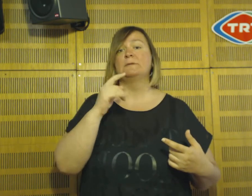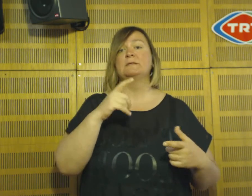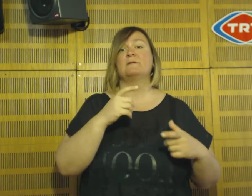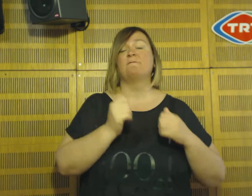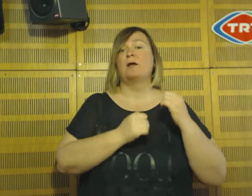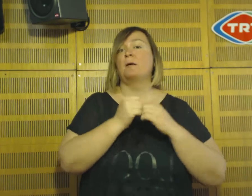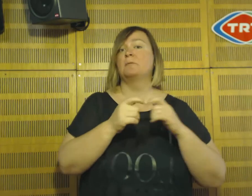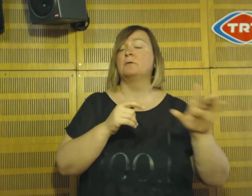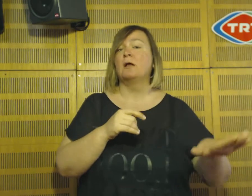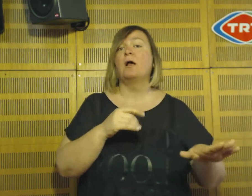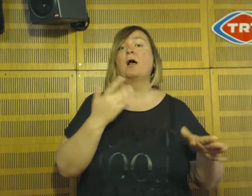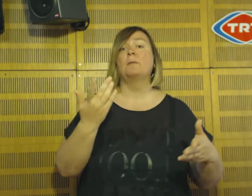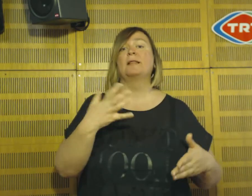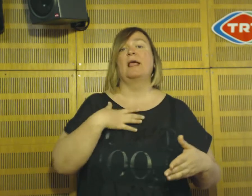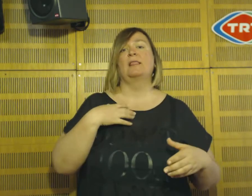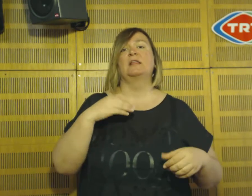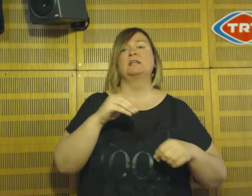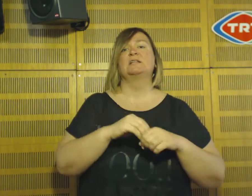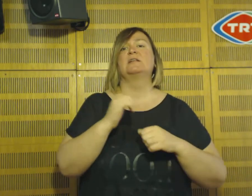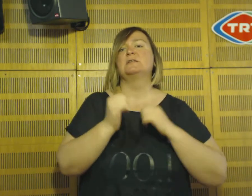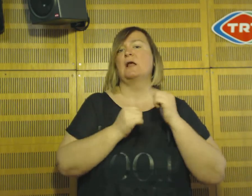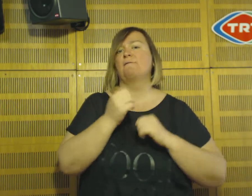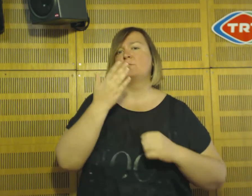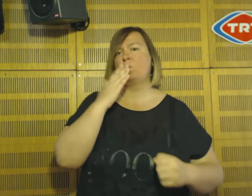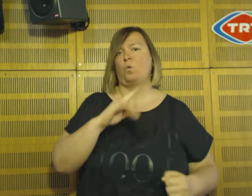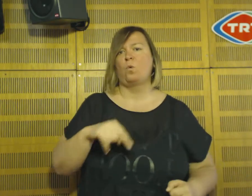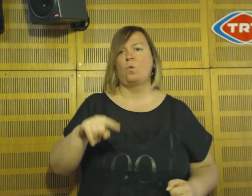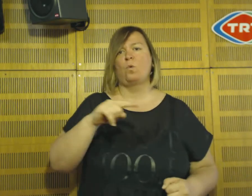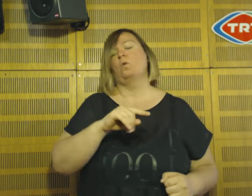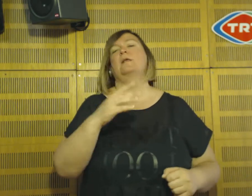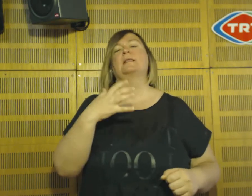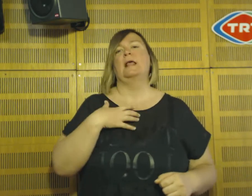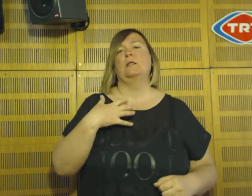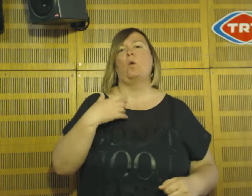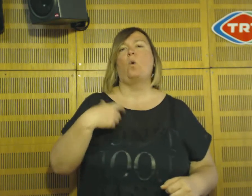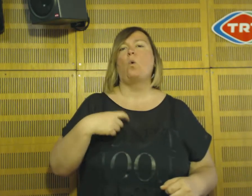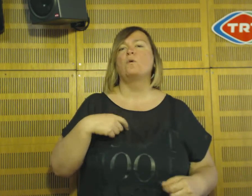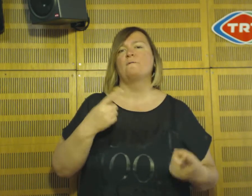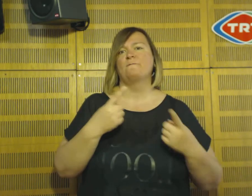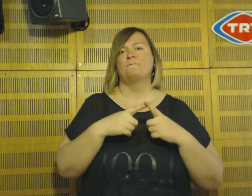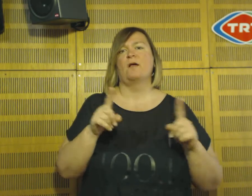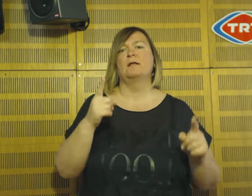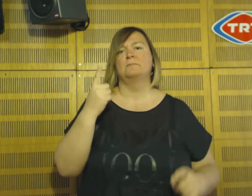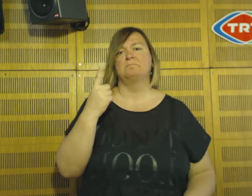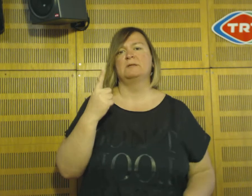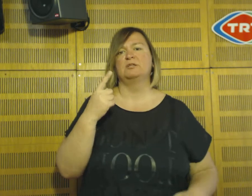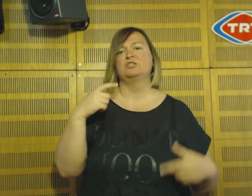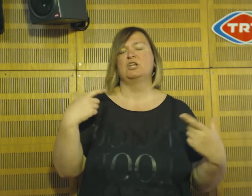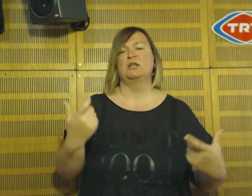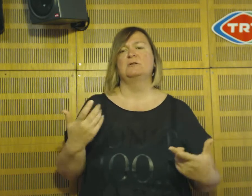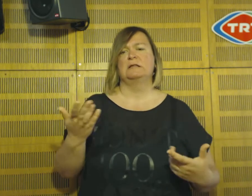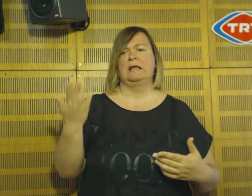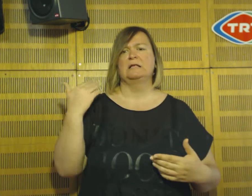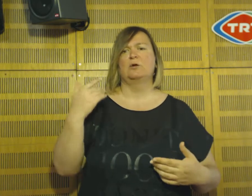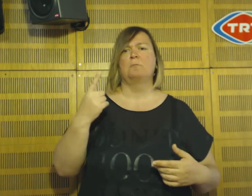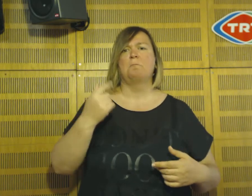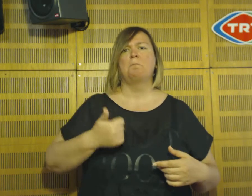bölgesinin yanında ama kendi içinde bir sanayisi yok. Kendi özellikleri farklı bir şehir. Ya da geçen gün Bakan Hanım'ın dediği